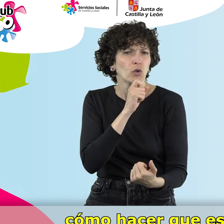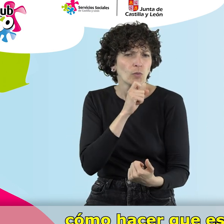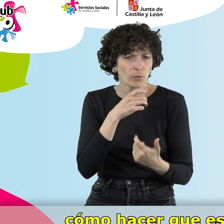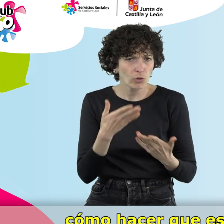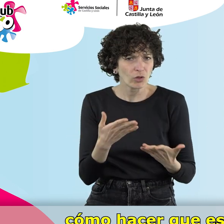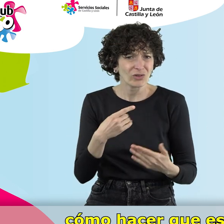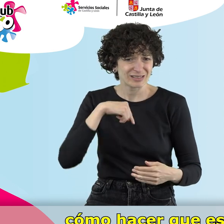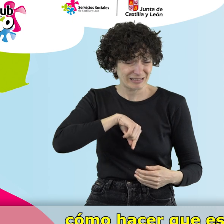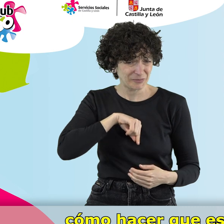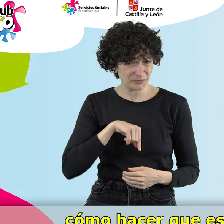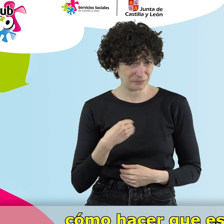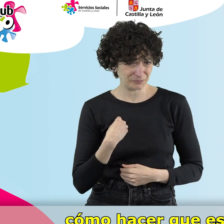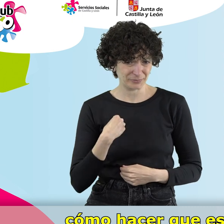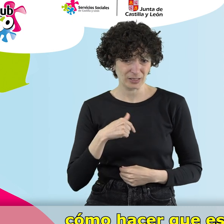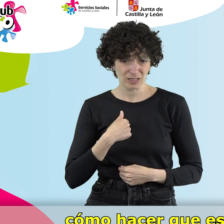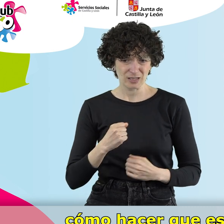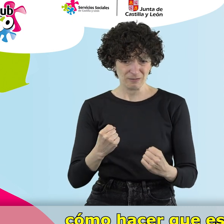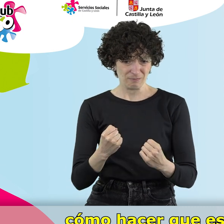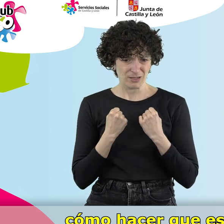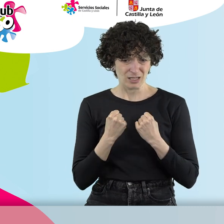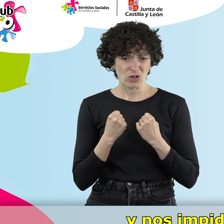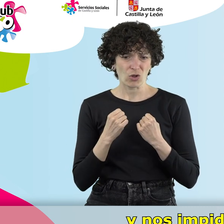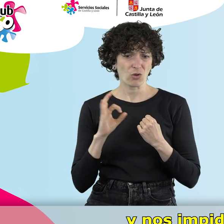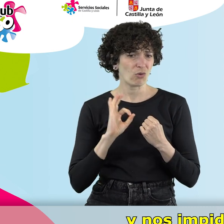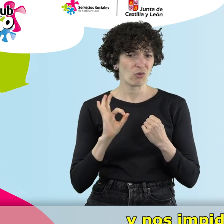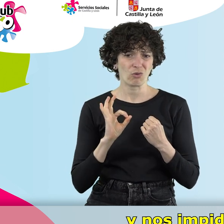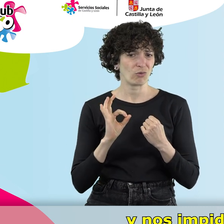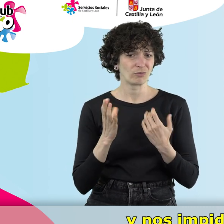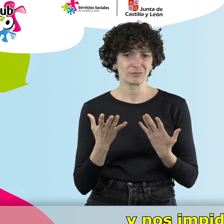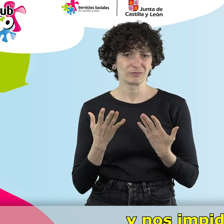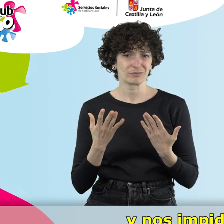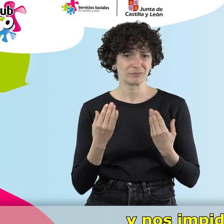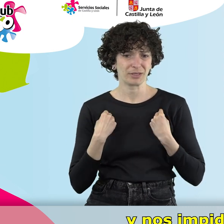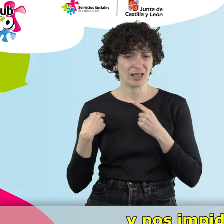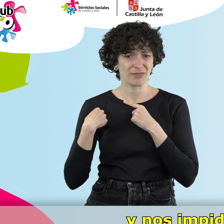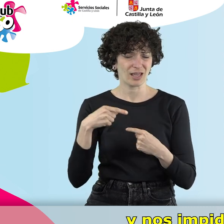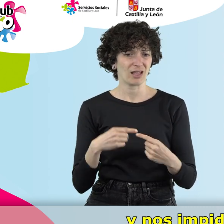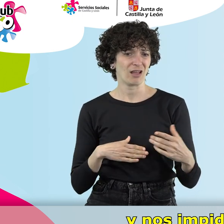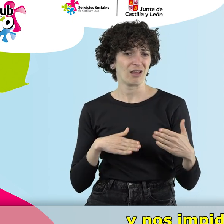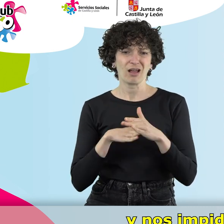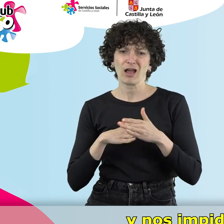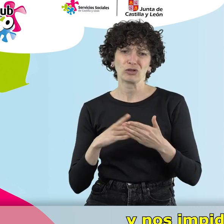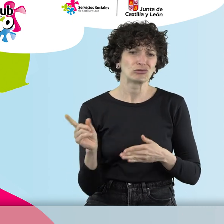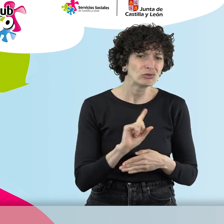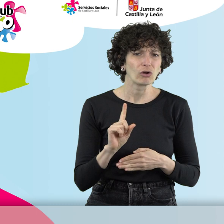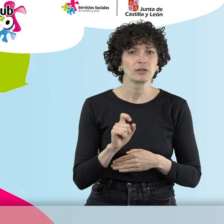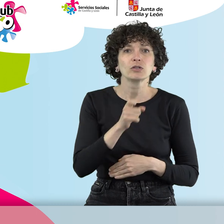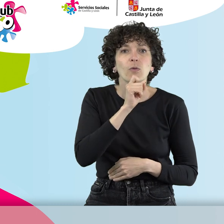¿Cómo hacer que esos sentimientos no nos bloqueen y nos impidan hacer nuestra rutina diaria?